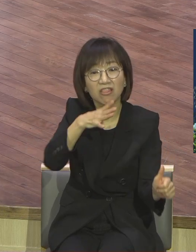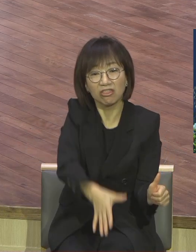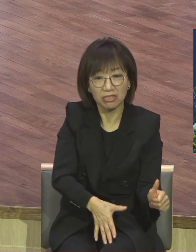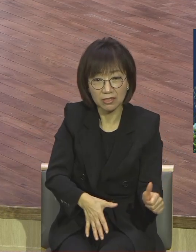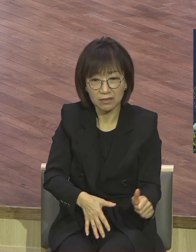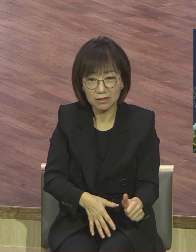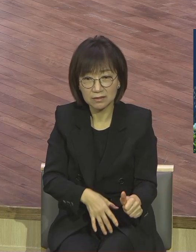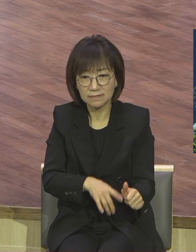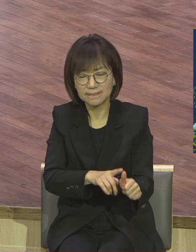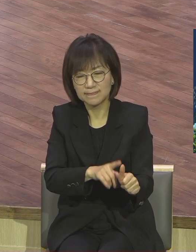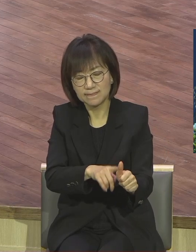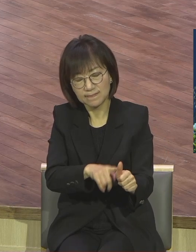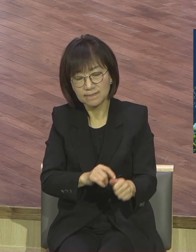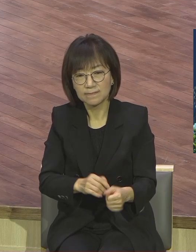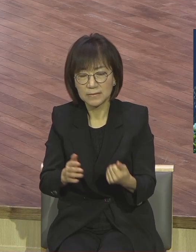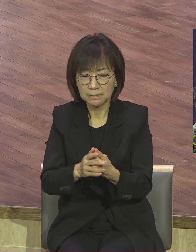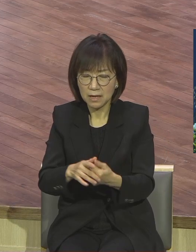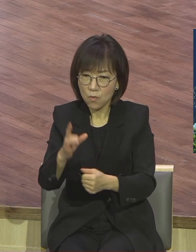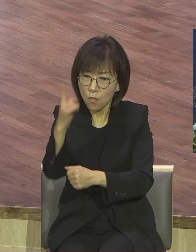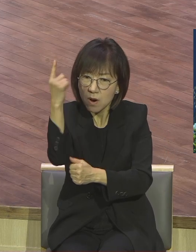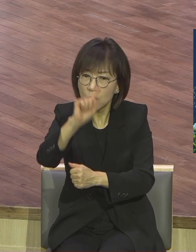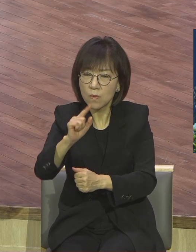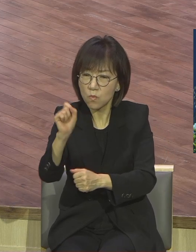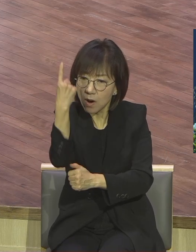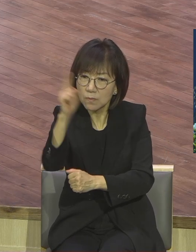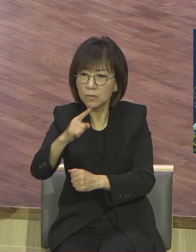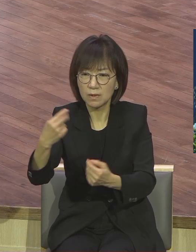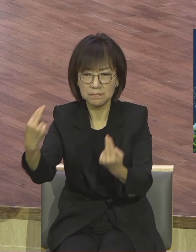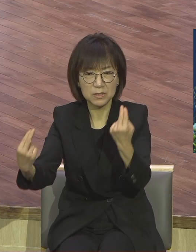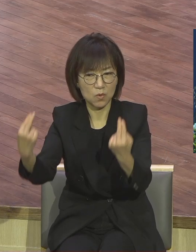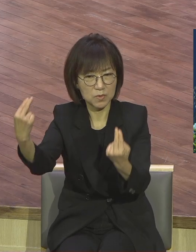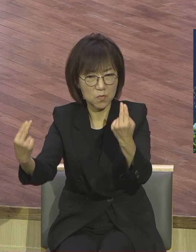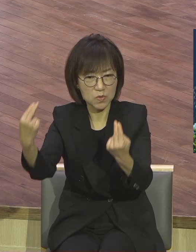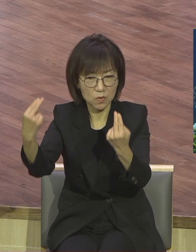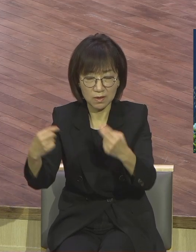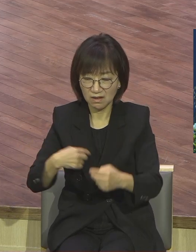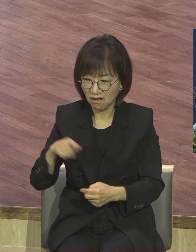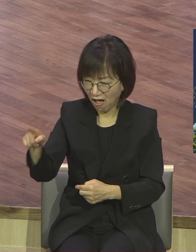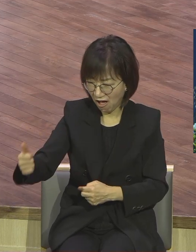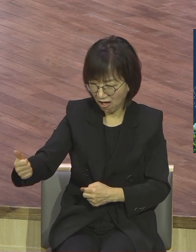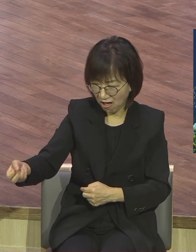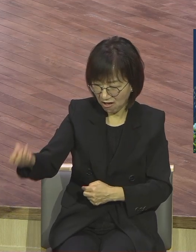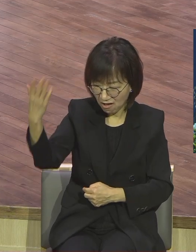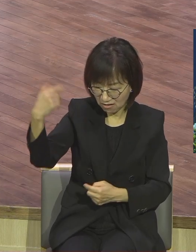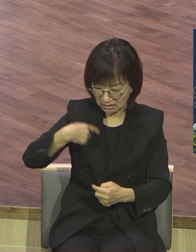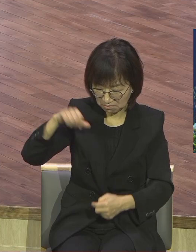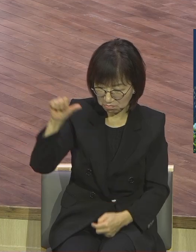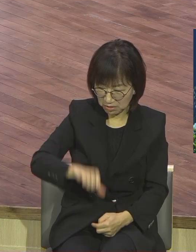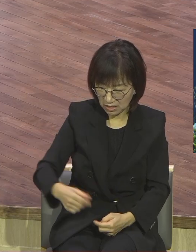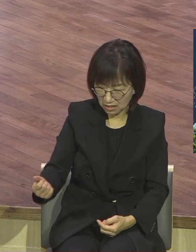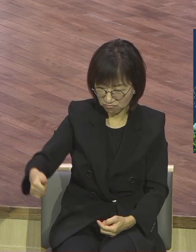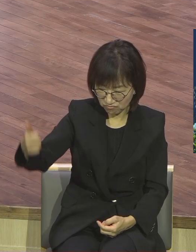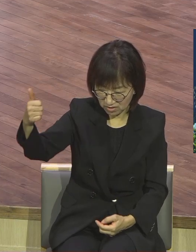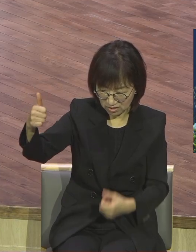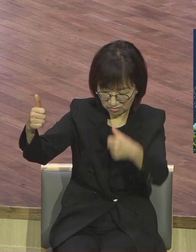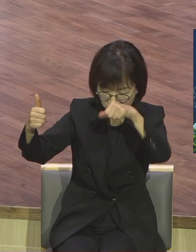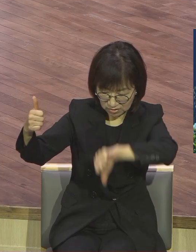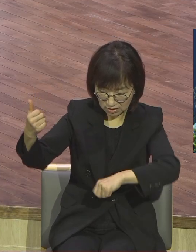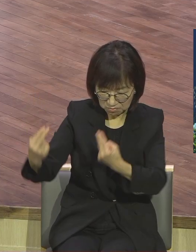가장 밑바닥으로 쳐박히는 거 아셔야 돼요. 비교의식 하는 순간이 처참하게